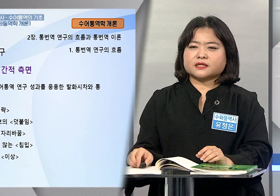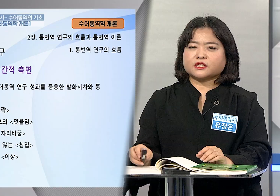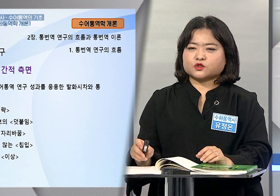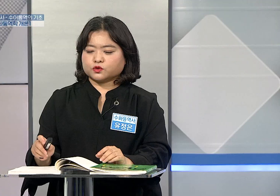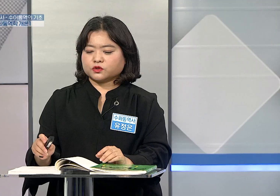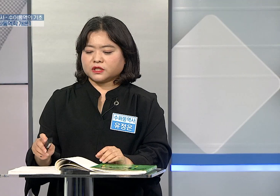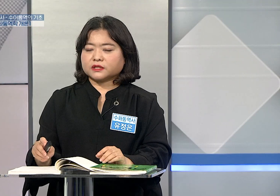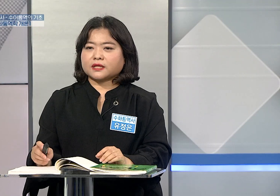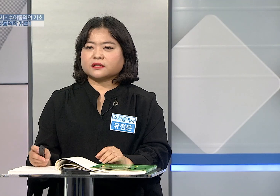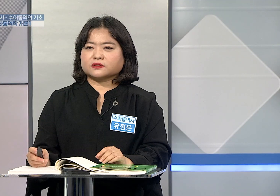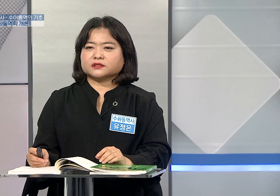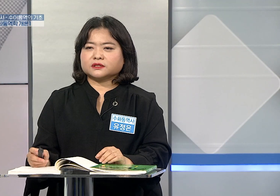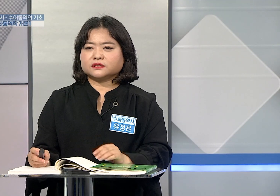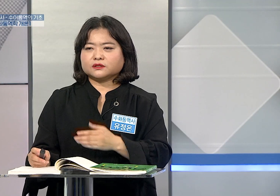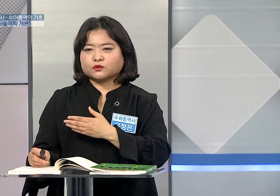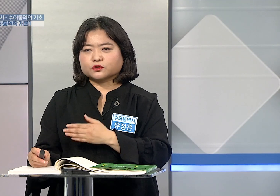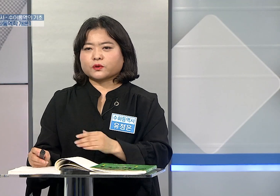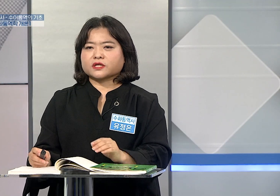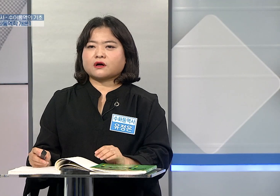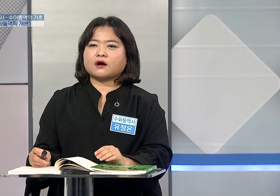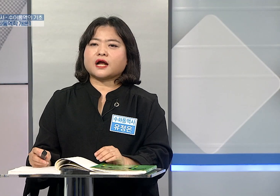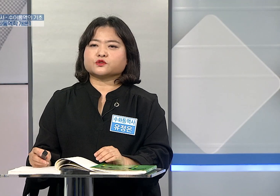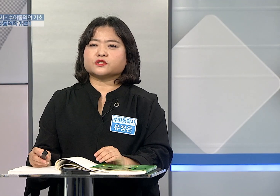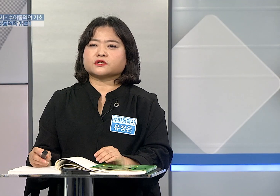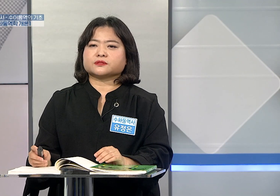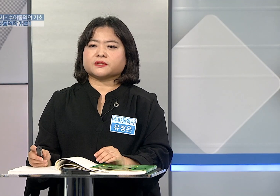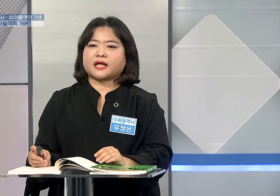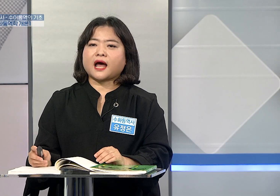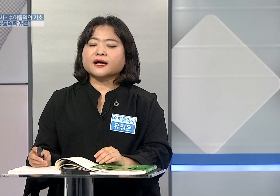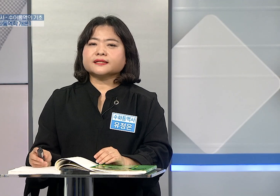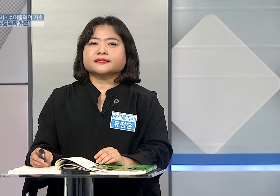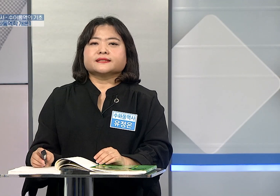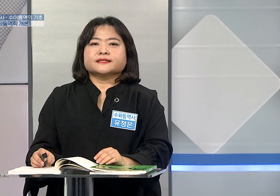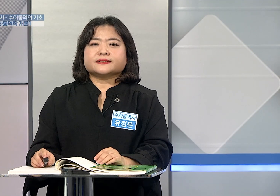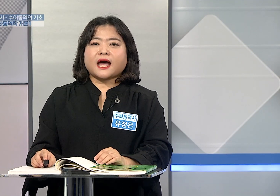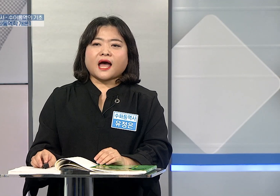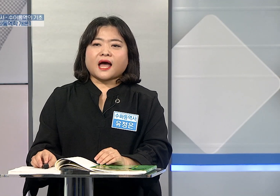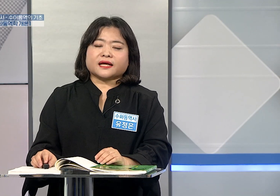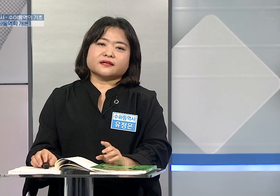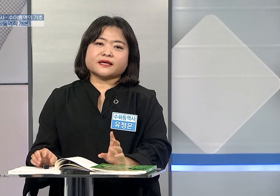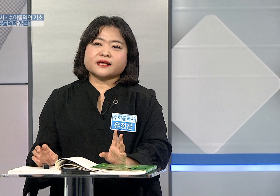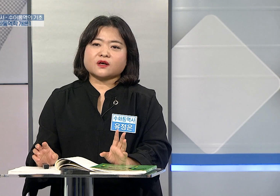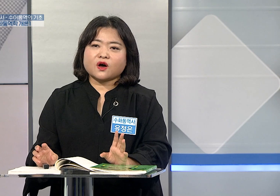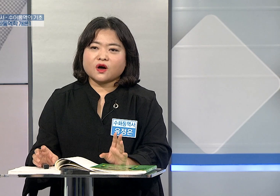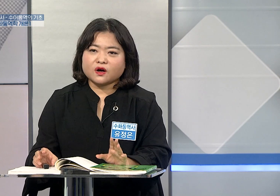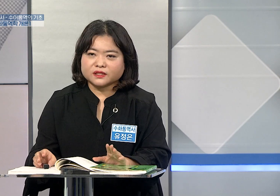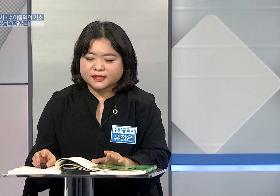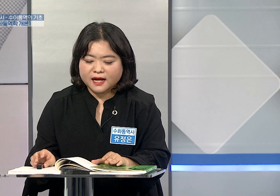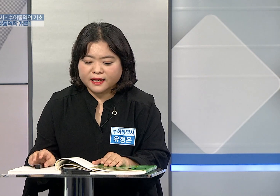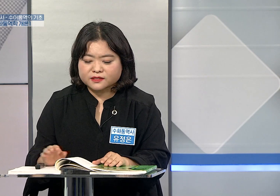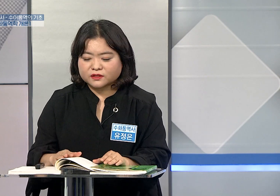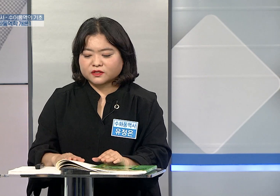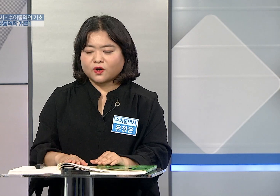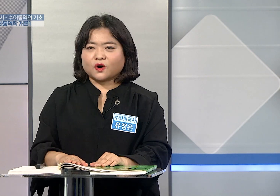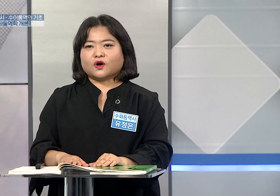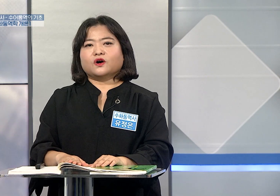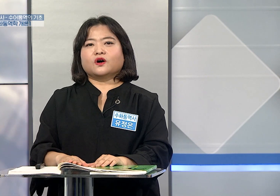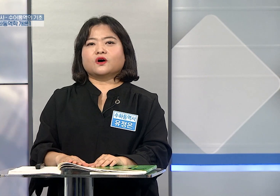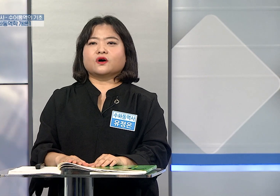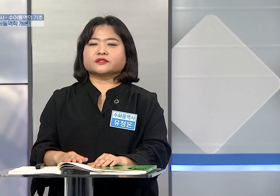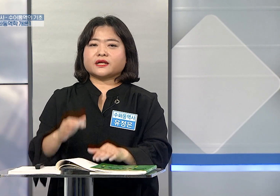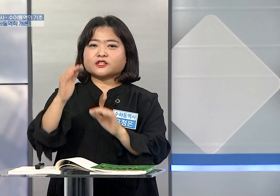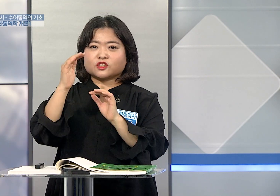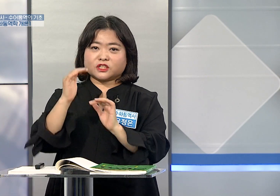문제들이 생길 수 있다는 것을 연구를 통해서 알 수 있었습니다. 자, 이렇게 해서